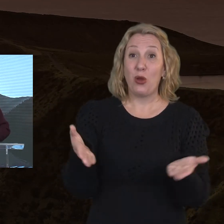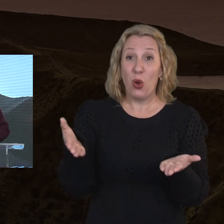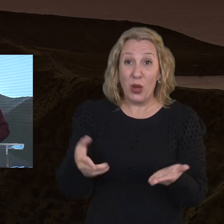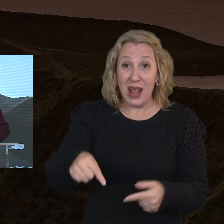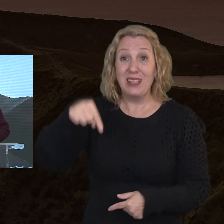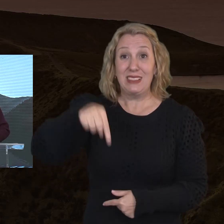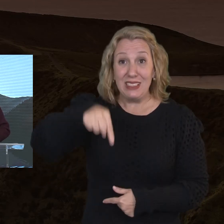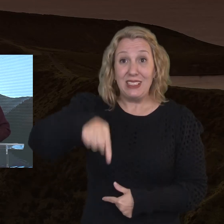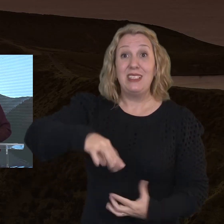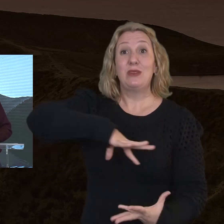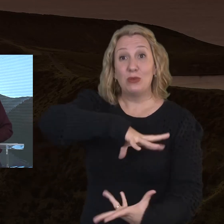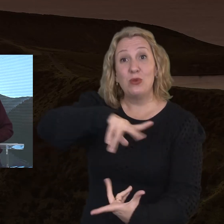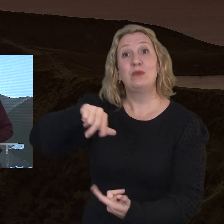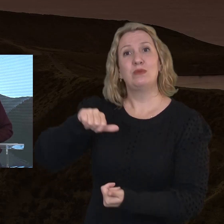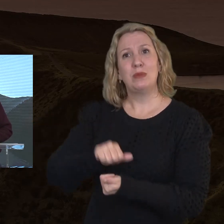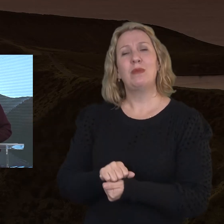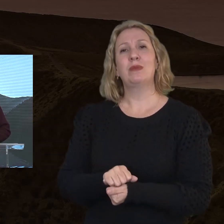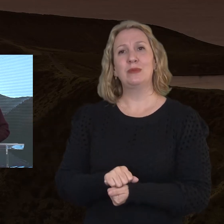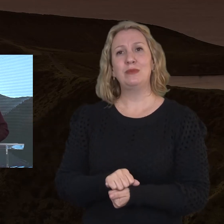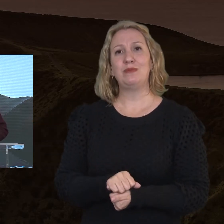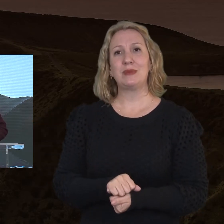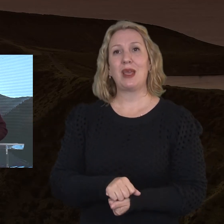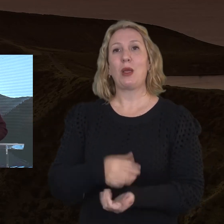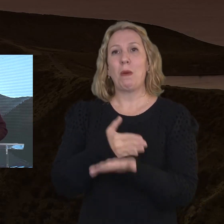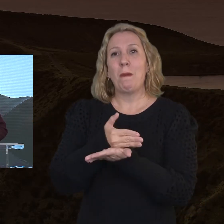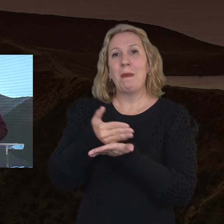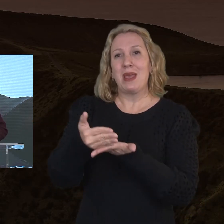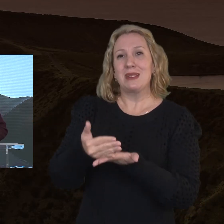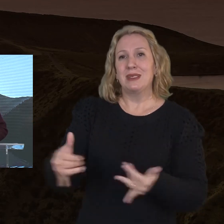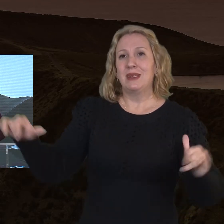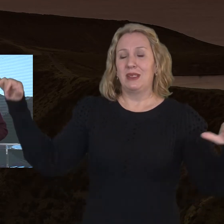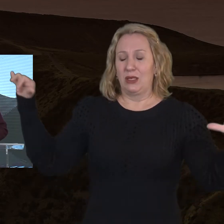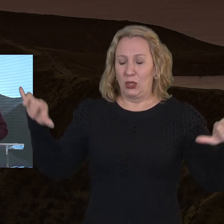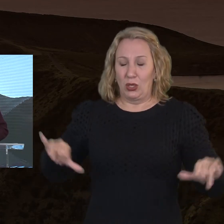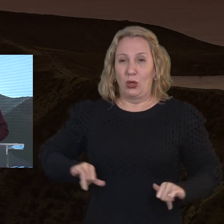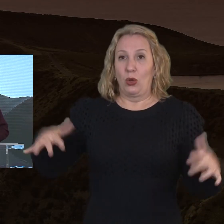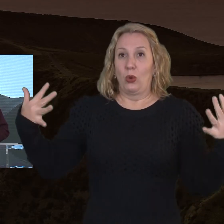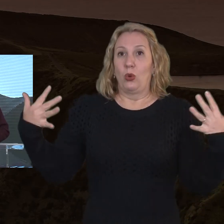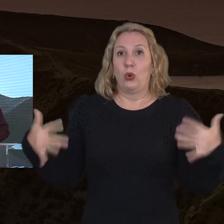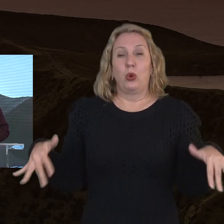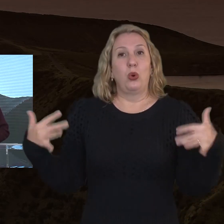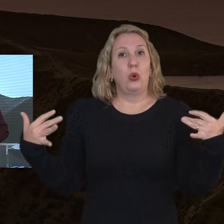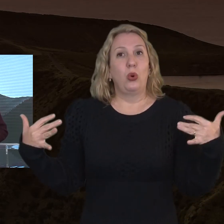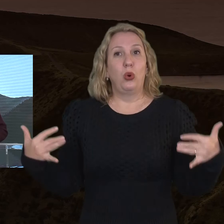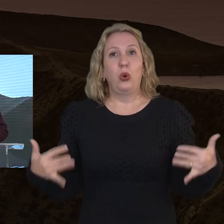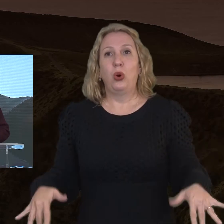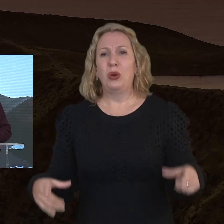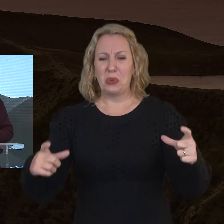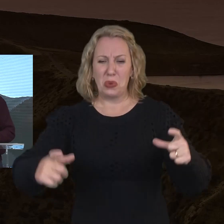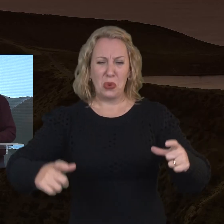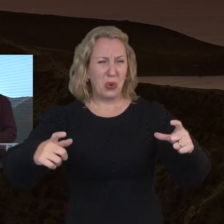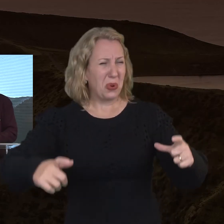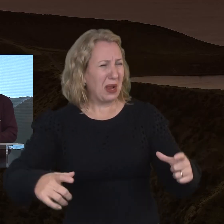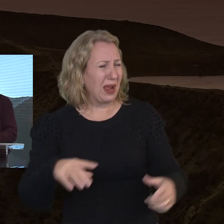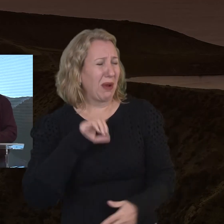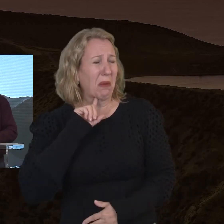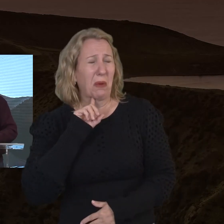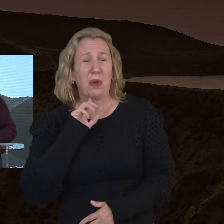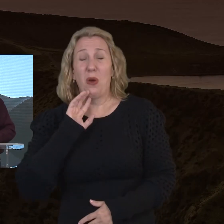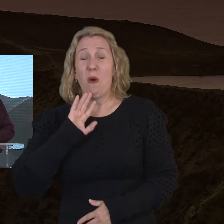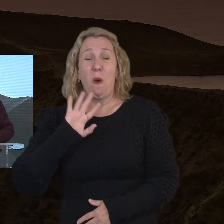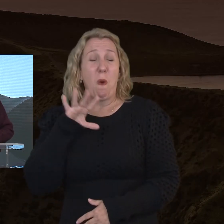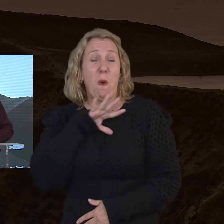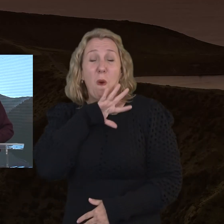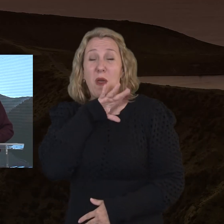mesmo físico aí vai começar a grande tribulação e vai ser um lugar horrível o mundo vai ser um lugar horrível para